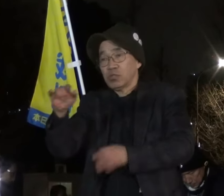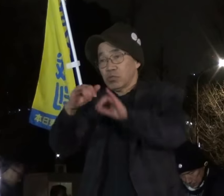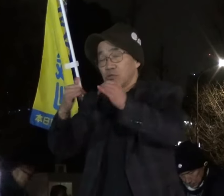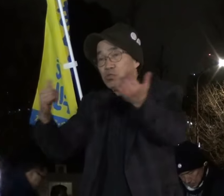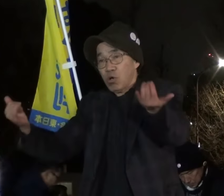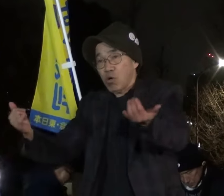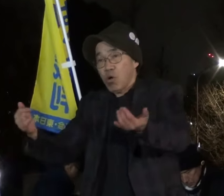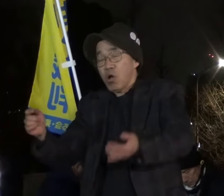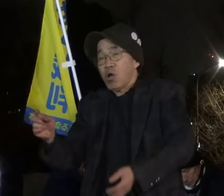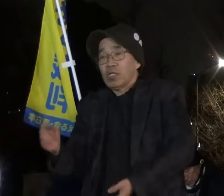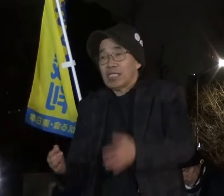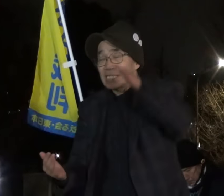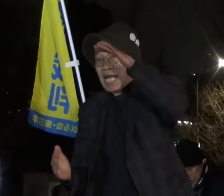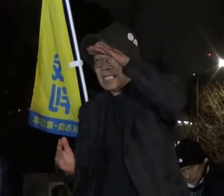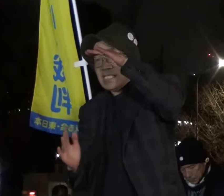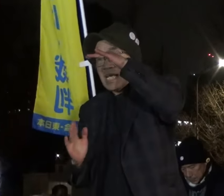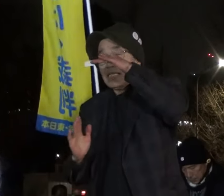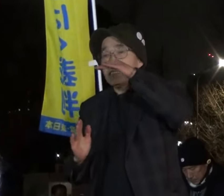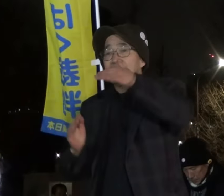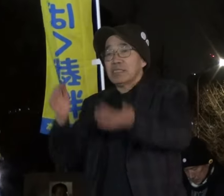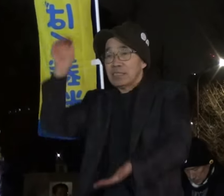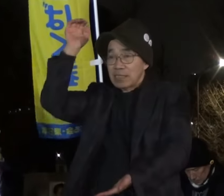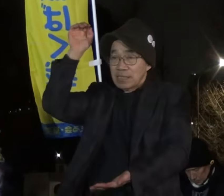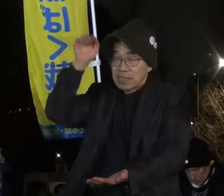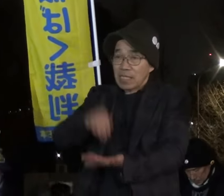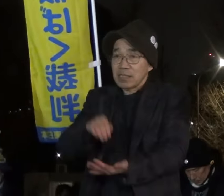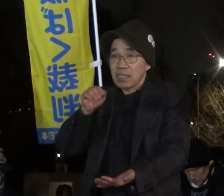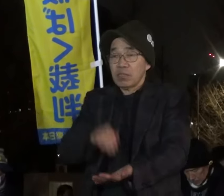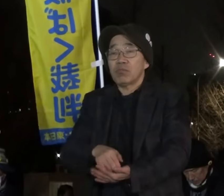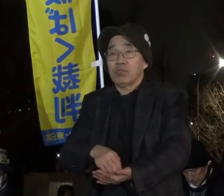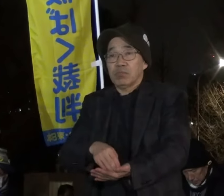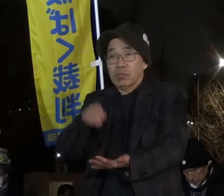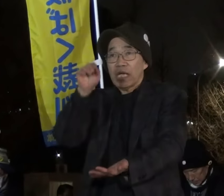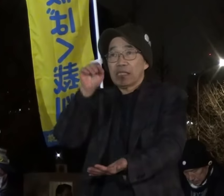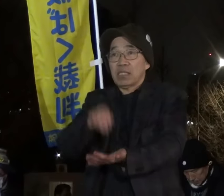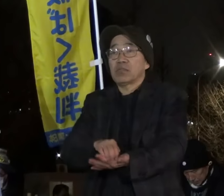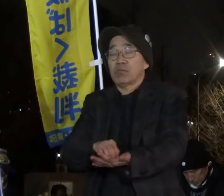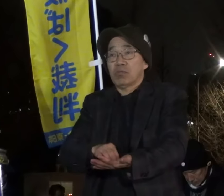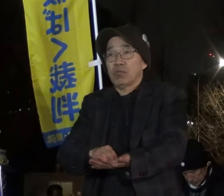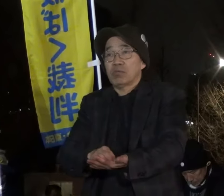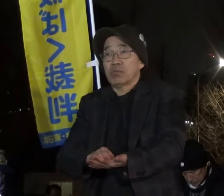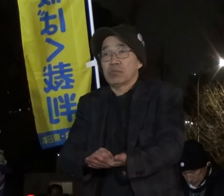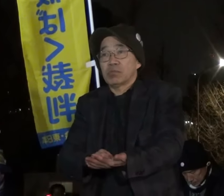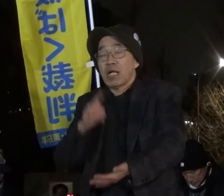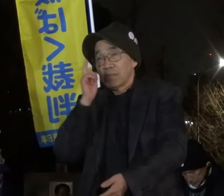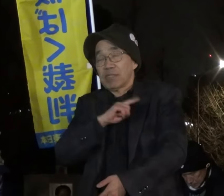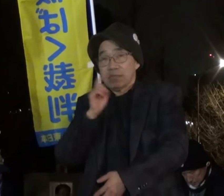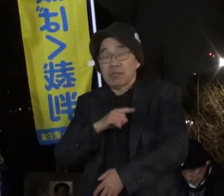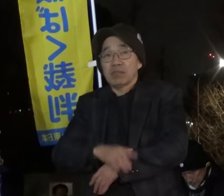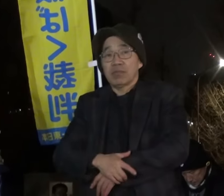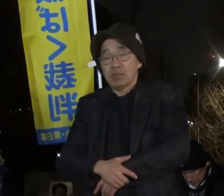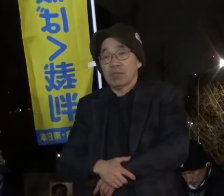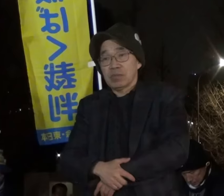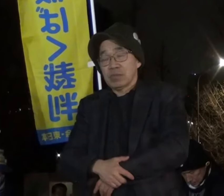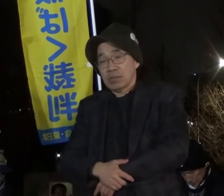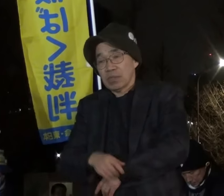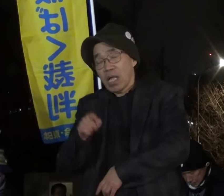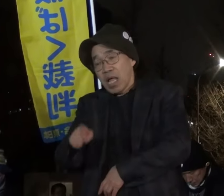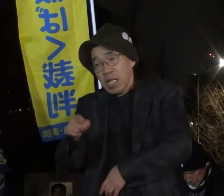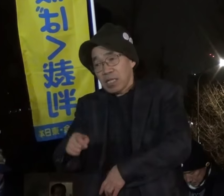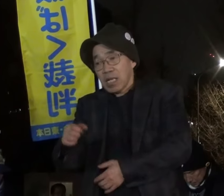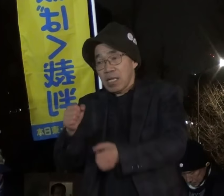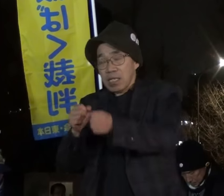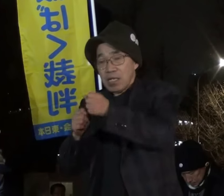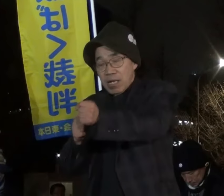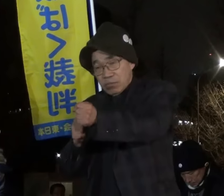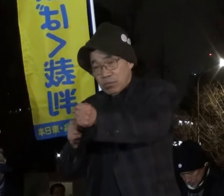まあ、害悪だと思うんですよね。だからやっぱり原発も全てなくすし核弾頭とか核兵器もなくしていくっていう世の中を